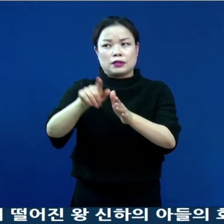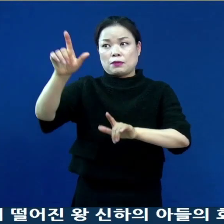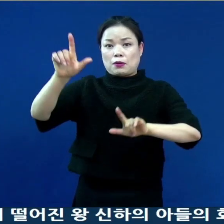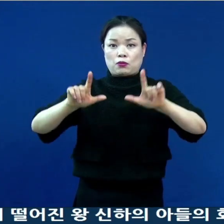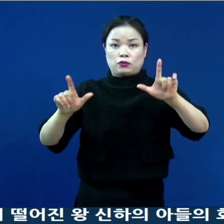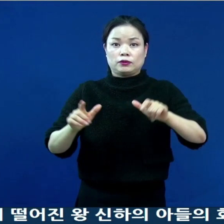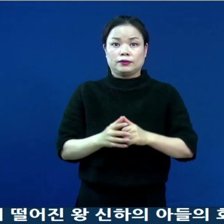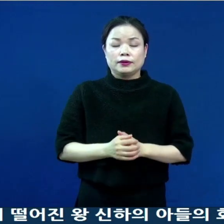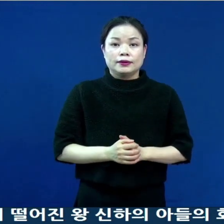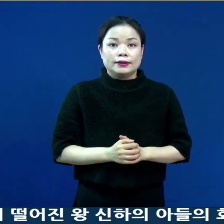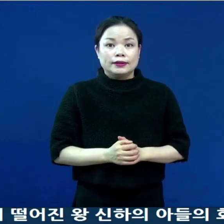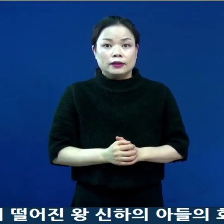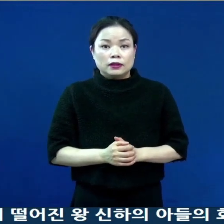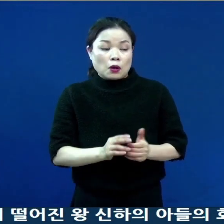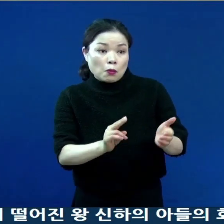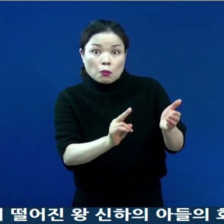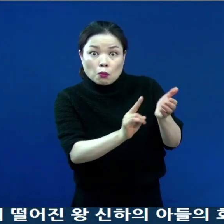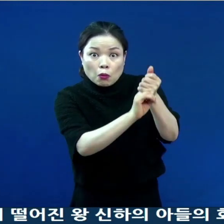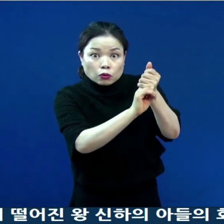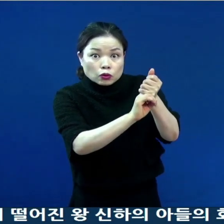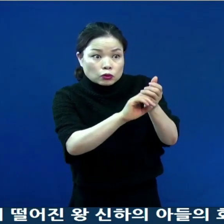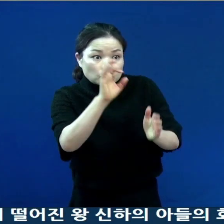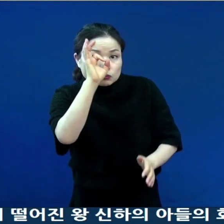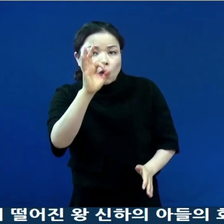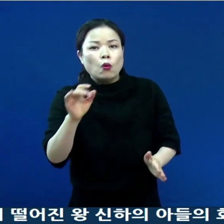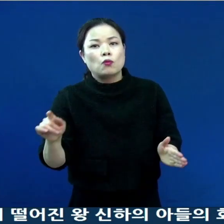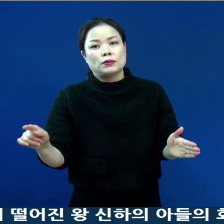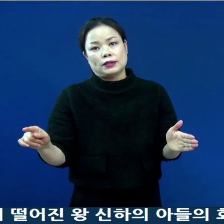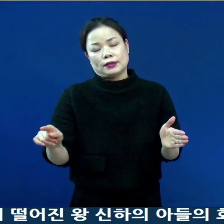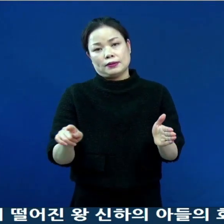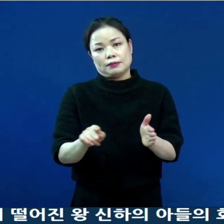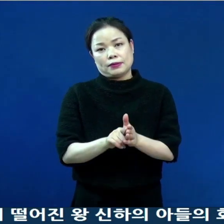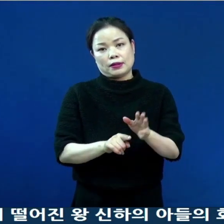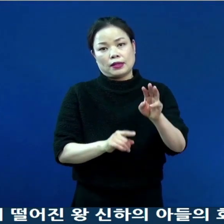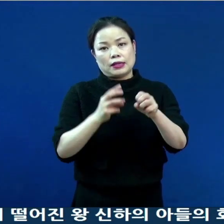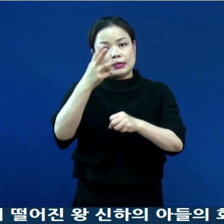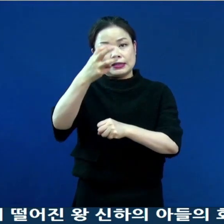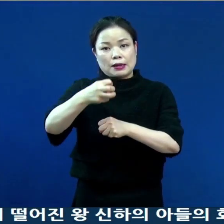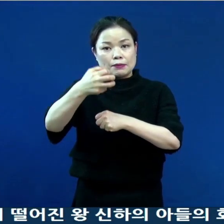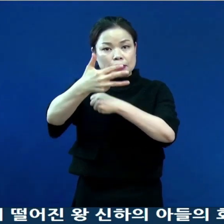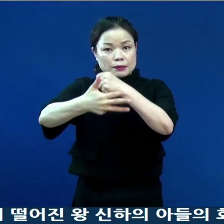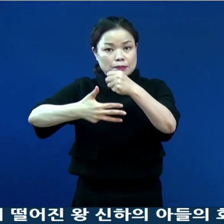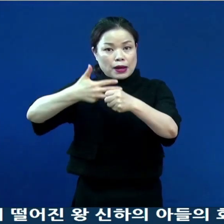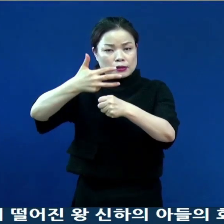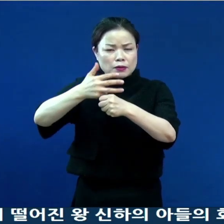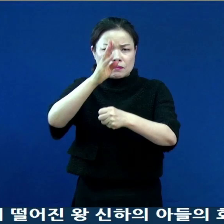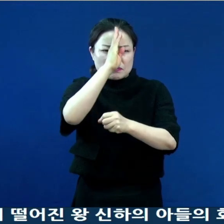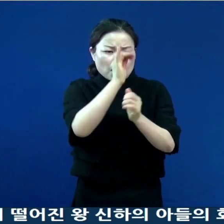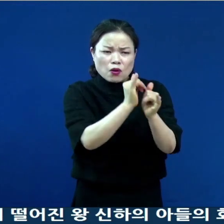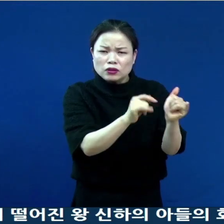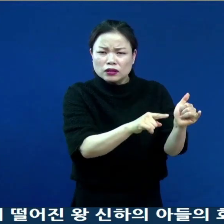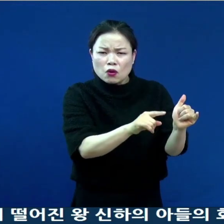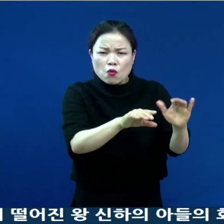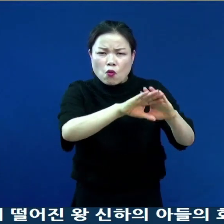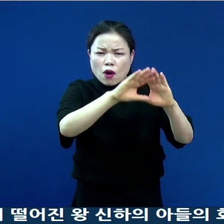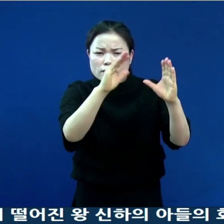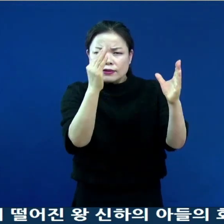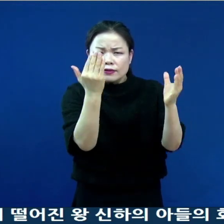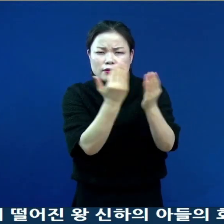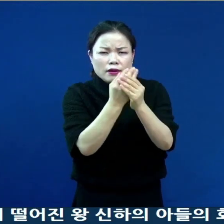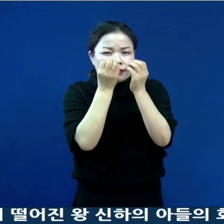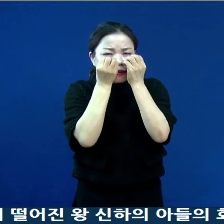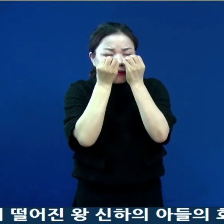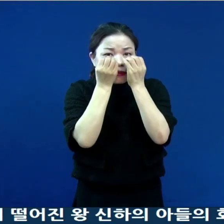것이죠. 표적을 보고 믿는 믿음. 38년 된 병자는 완전히